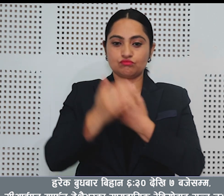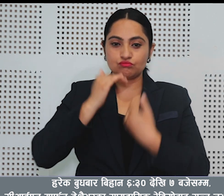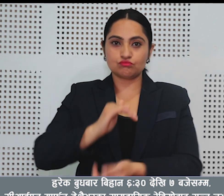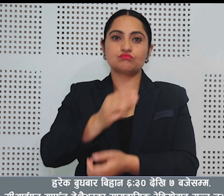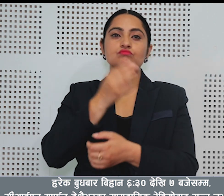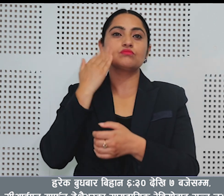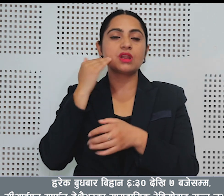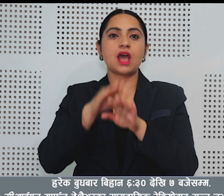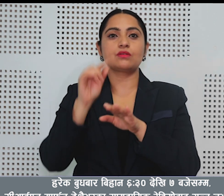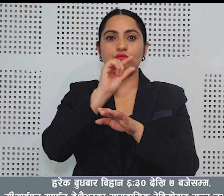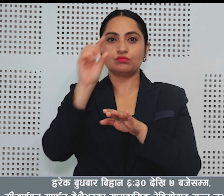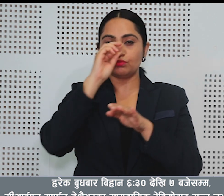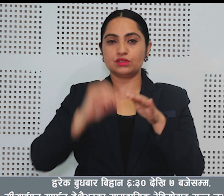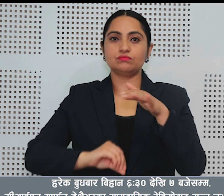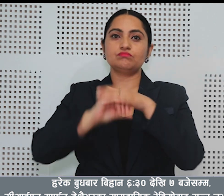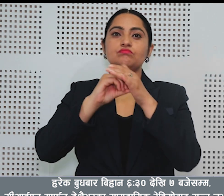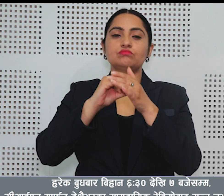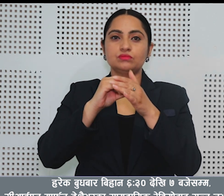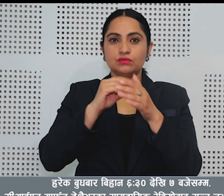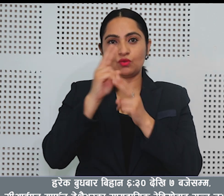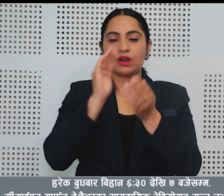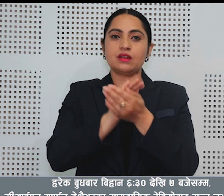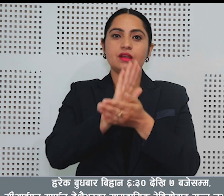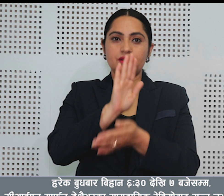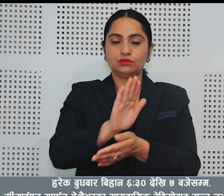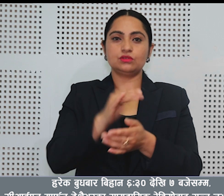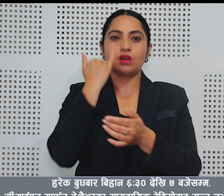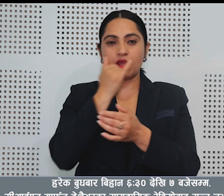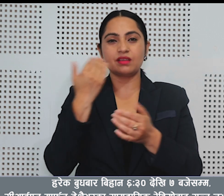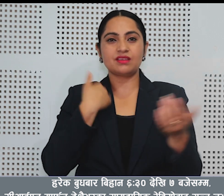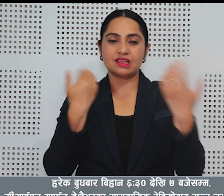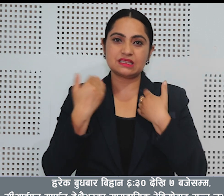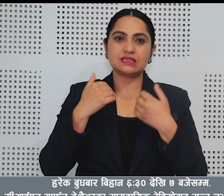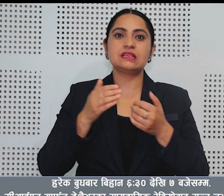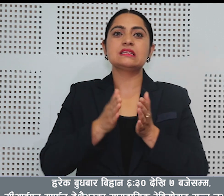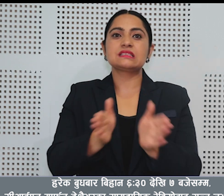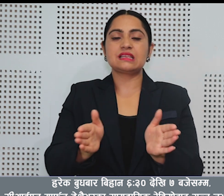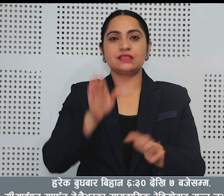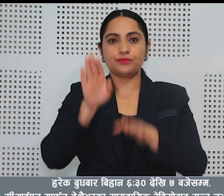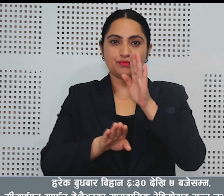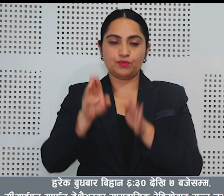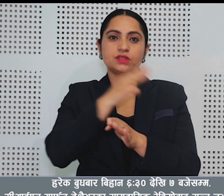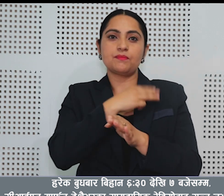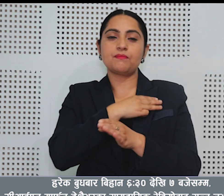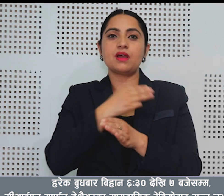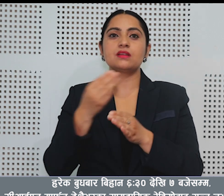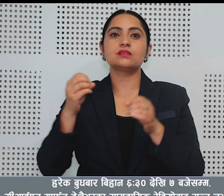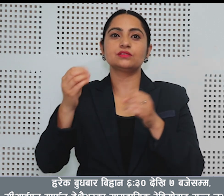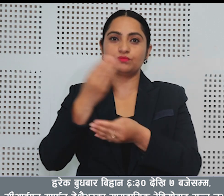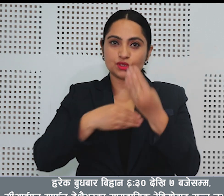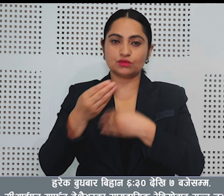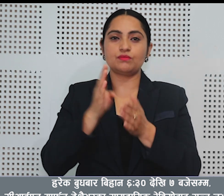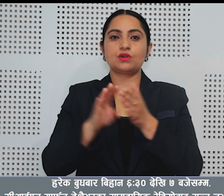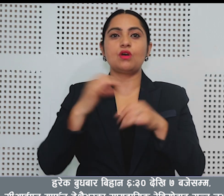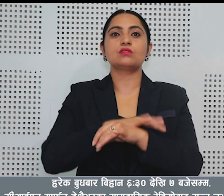सुत्केरीका सवालहरूलाई प्राथमिकता दिनेछौँ। सँगै लैंगिक हिंसा तथा जातीय विभेद, मानव बेचबिखनबाट प्रभावित